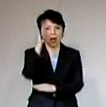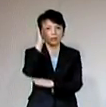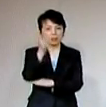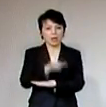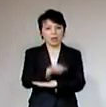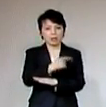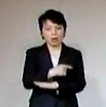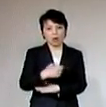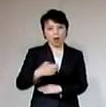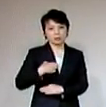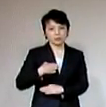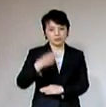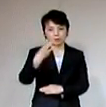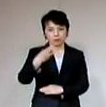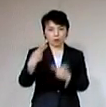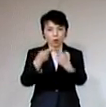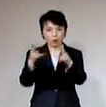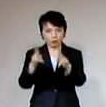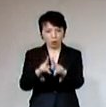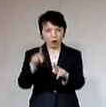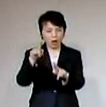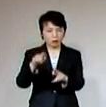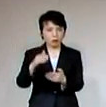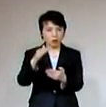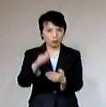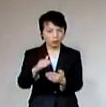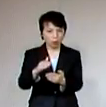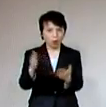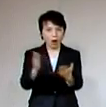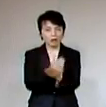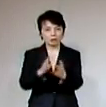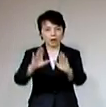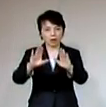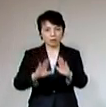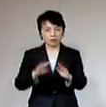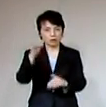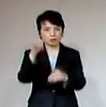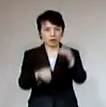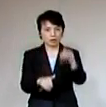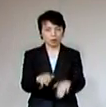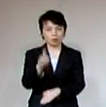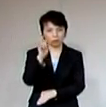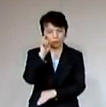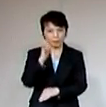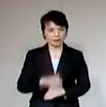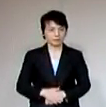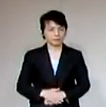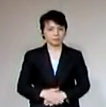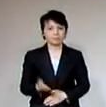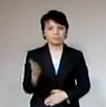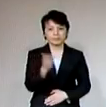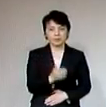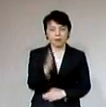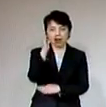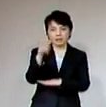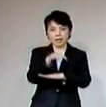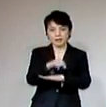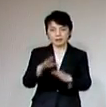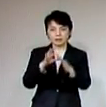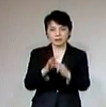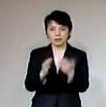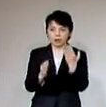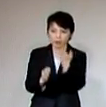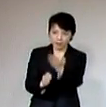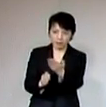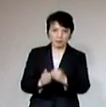を預かっている与党がそのことを問われる選挙だと思います。 次は政策について伺います